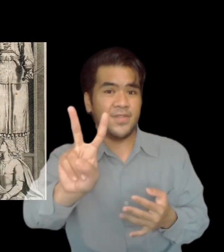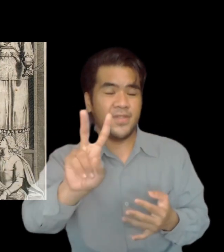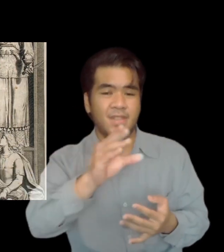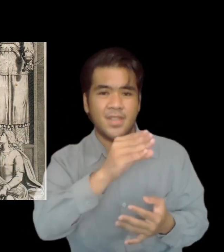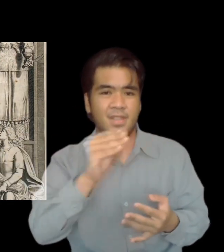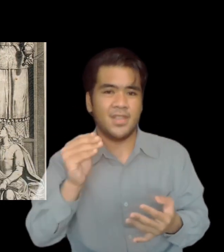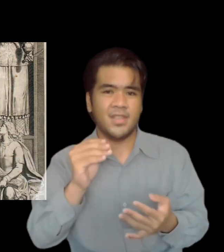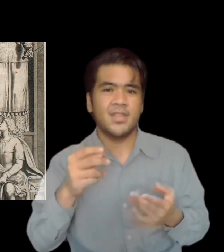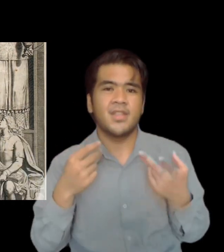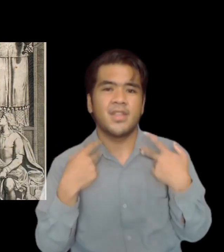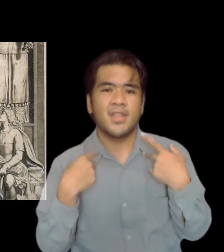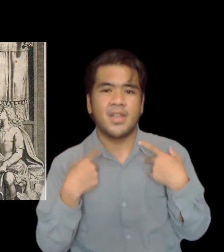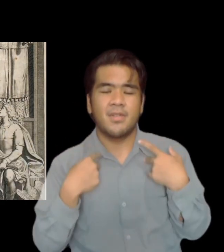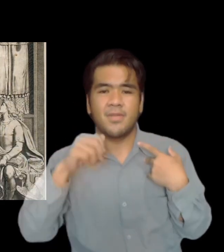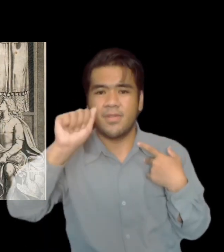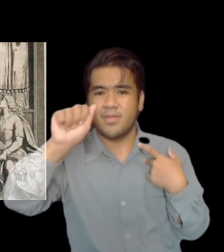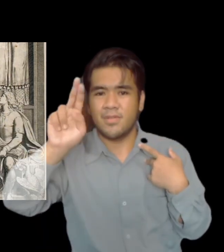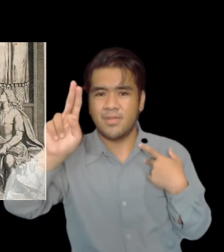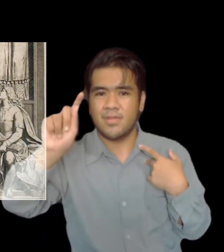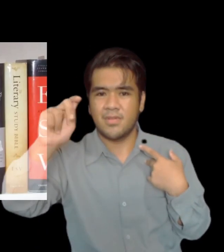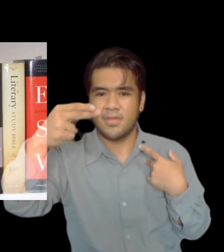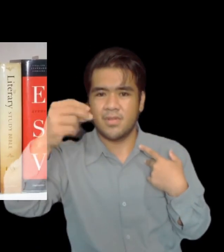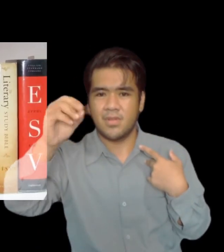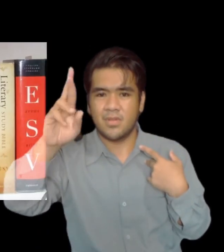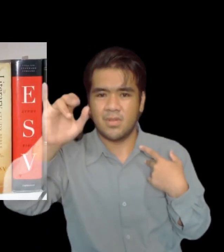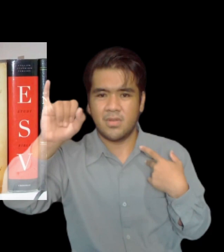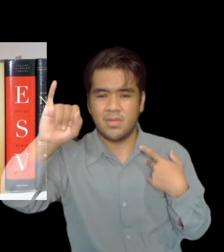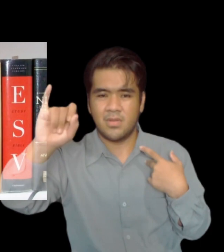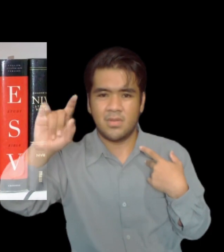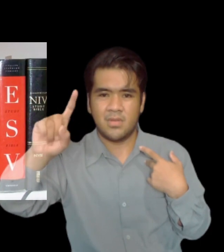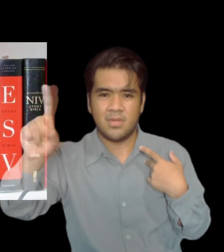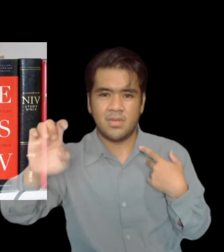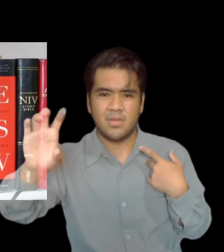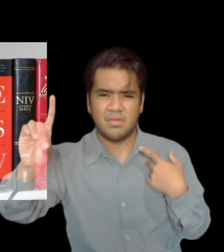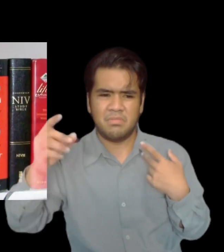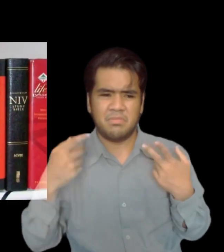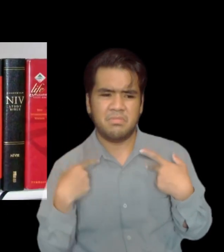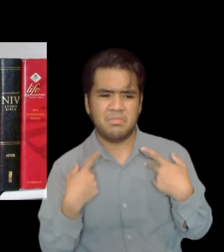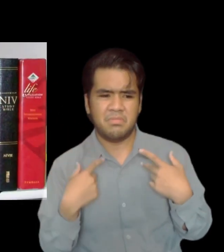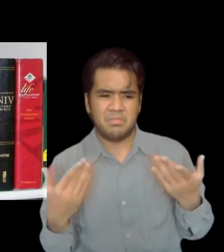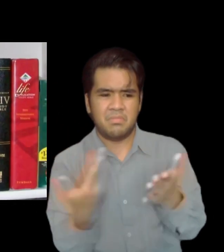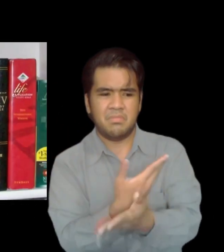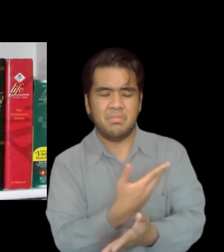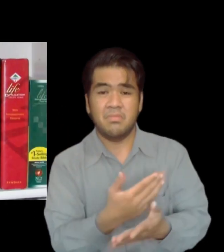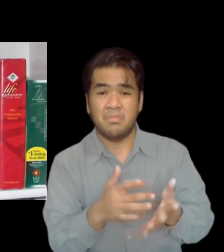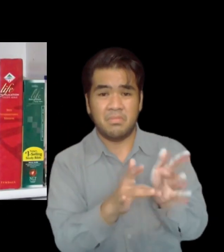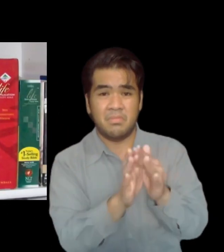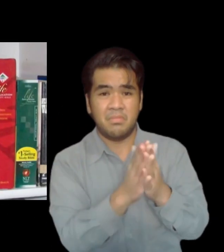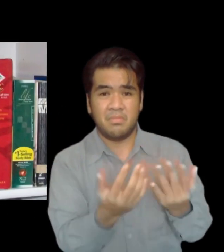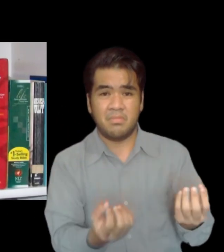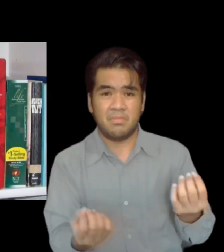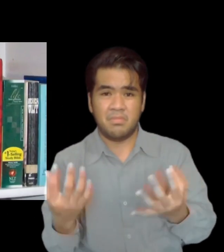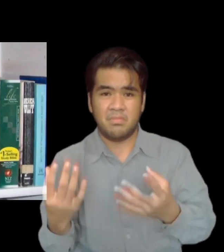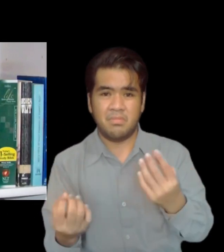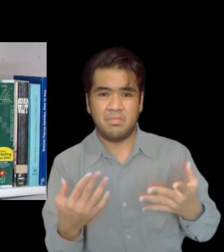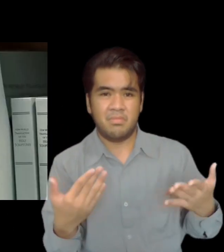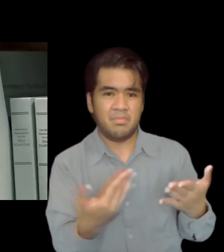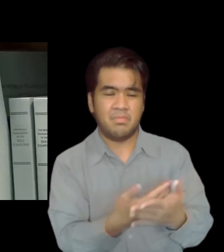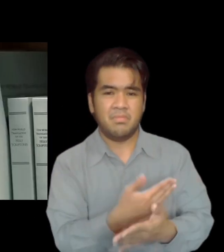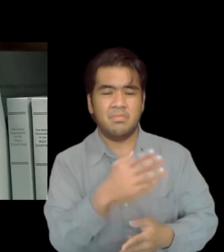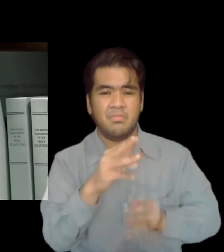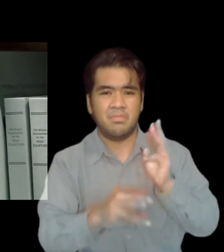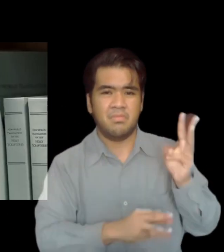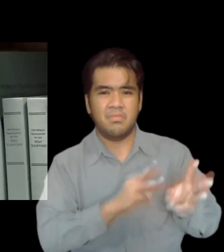mundo at ang tinuturing na authorized version of the Bible. Ang mga bagong salin na meron tayo ngayon ay nagsulputan lamang nitong